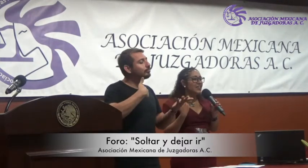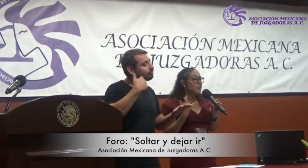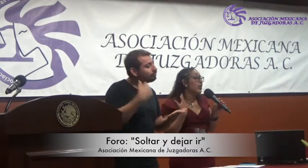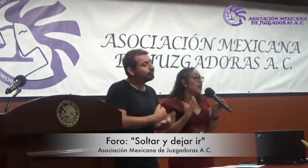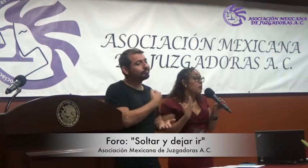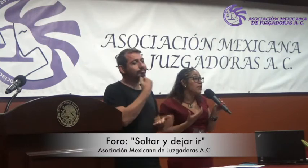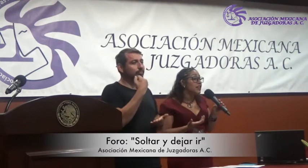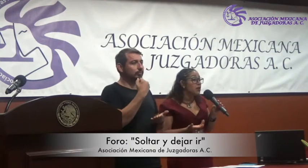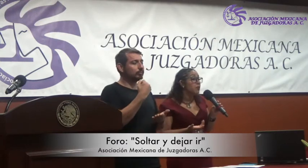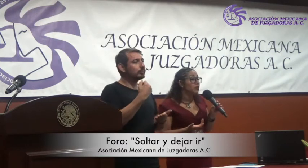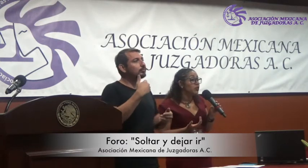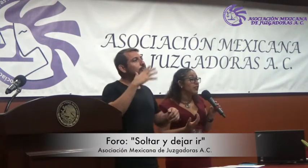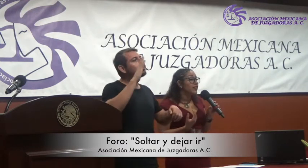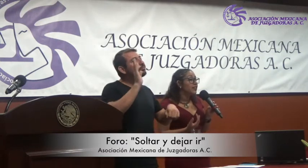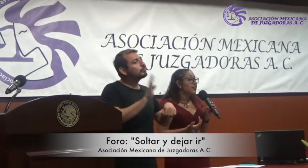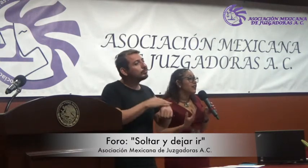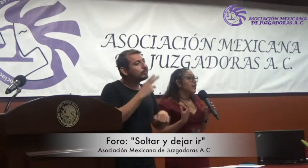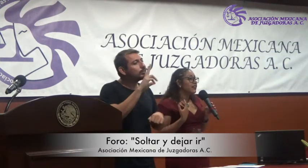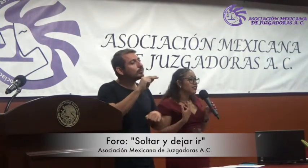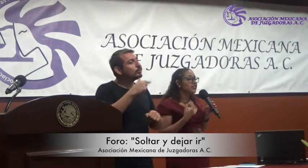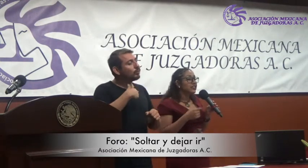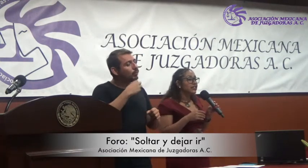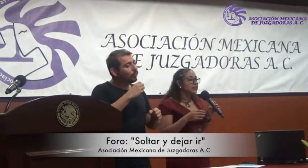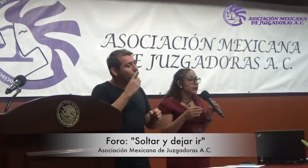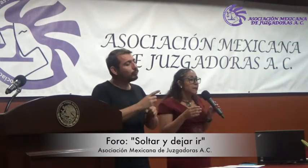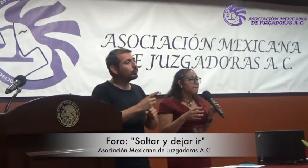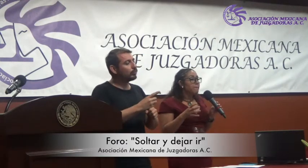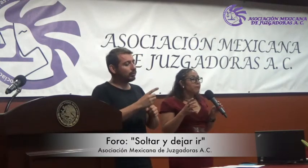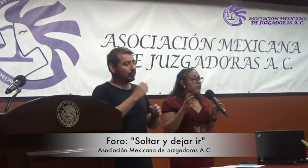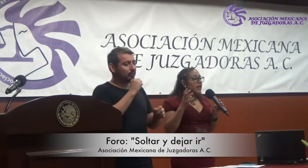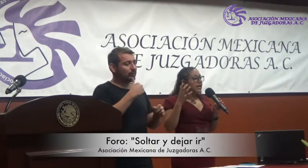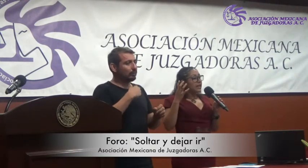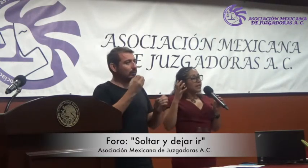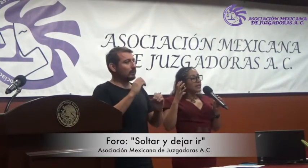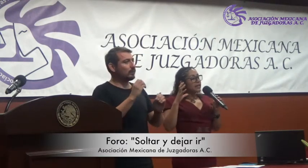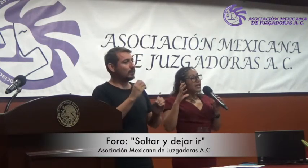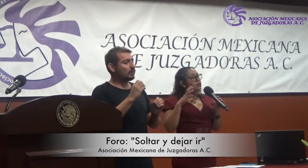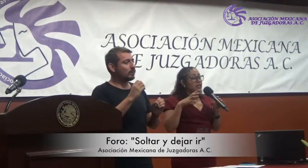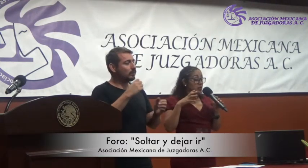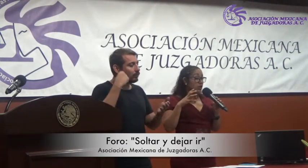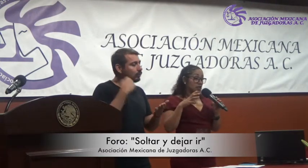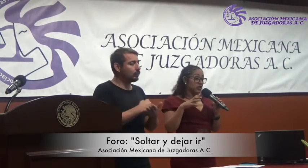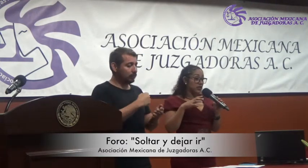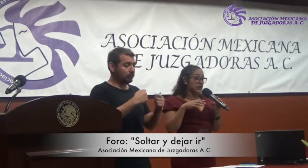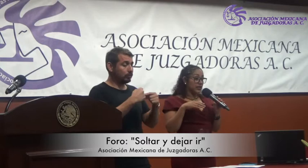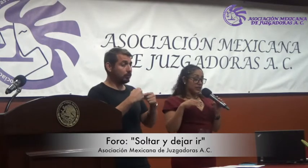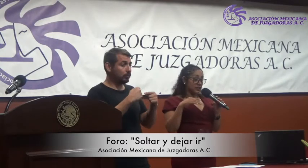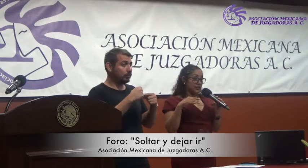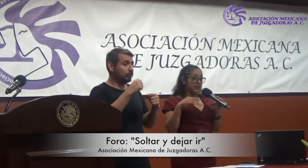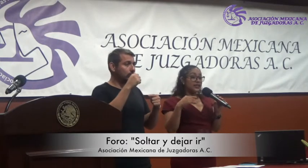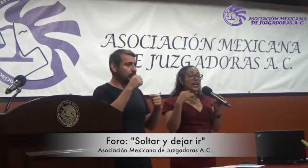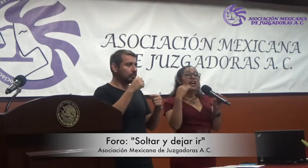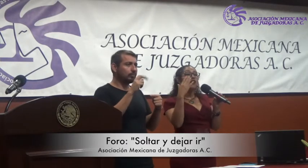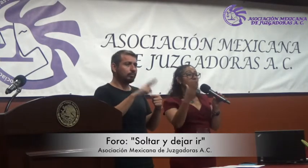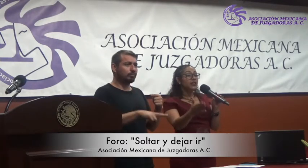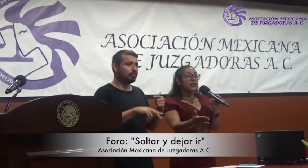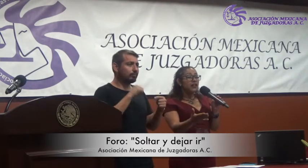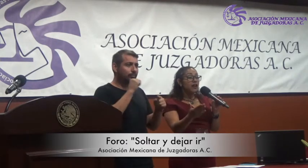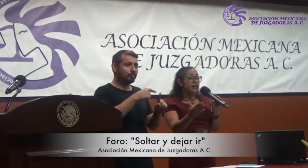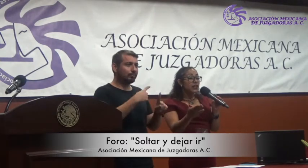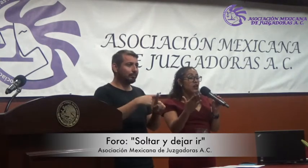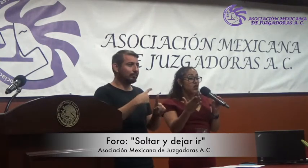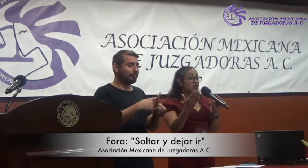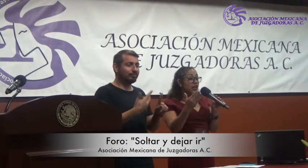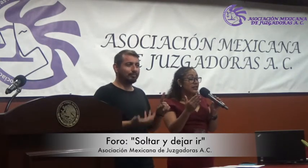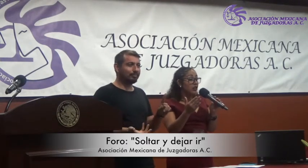entonces, ¿por qué no me di la oportunidad? Entonces, es una situación triste, llegar al final